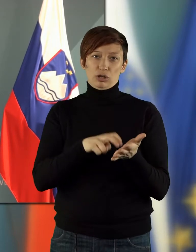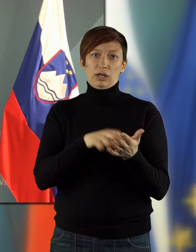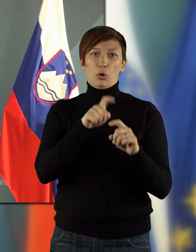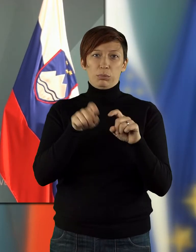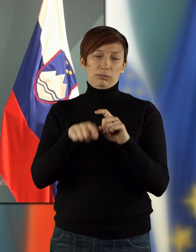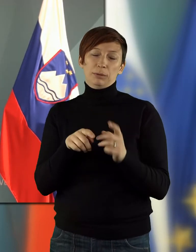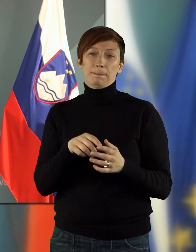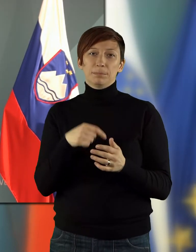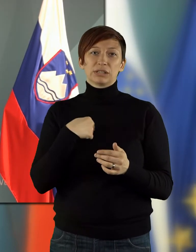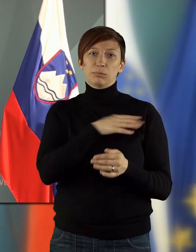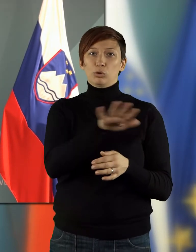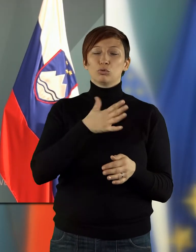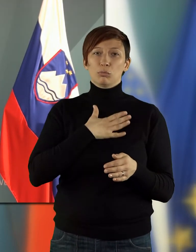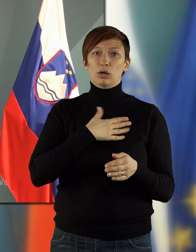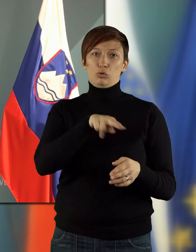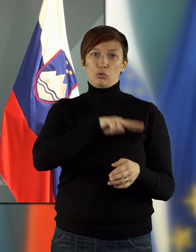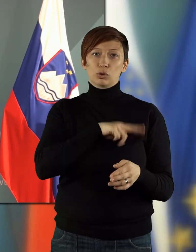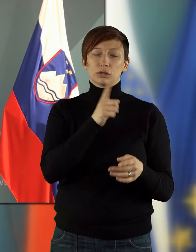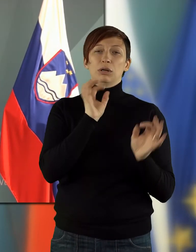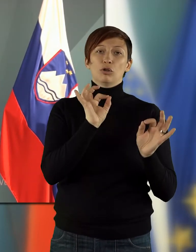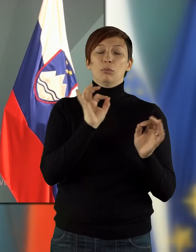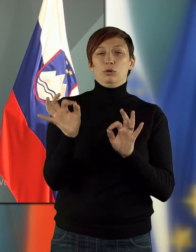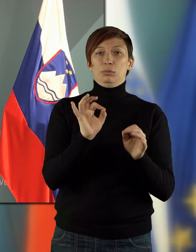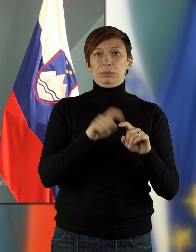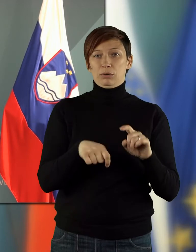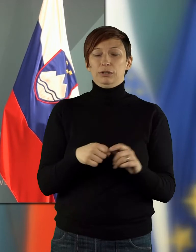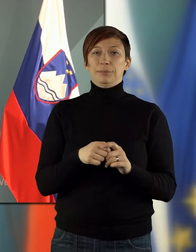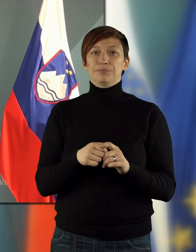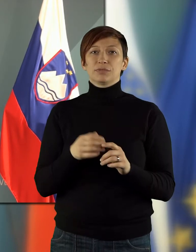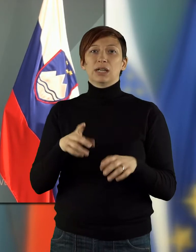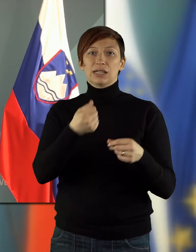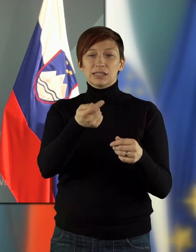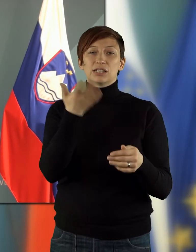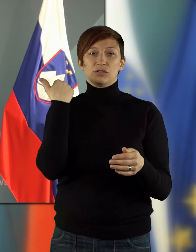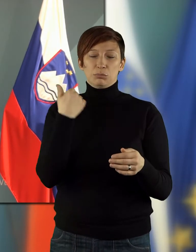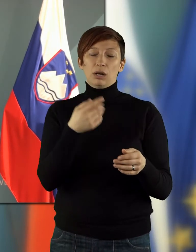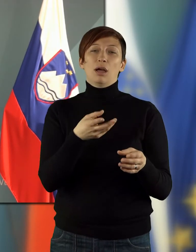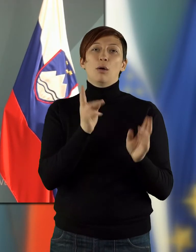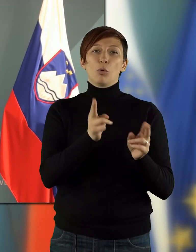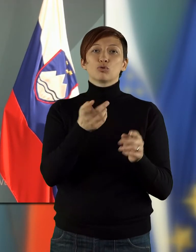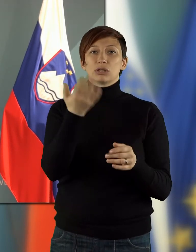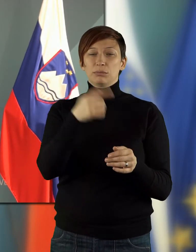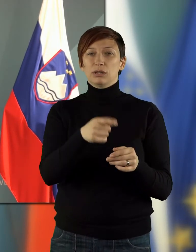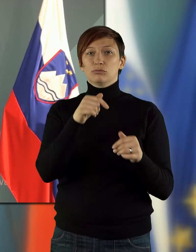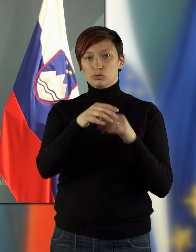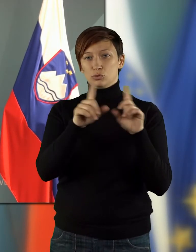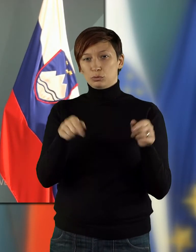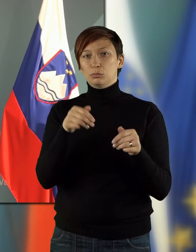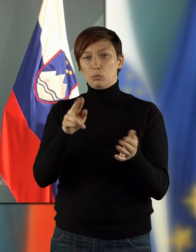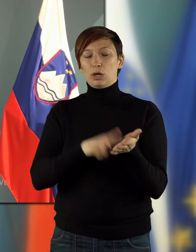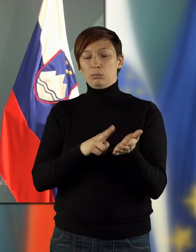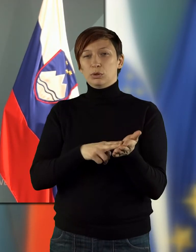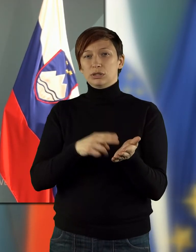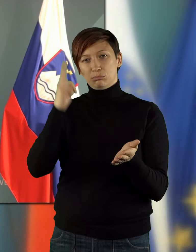odlični. Še ne. Ampak zagotovo sredstva so bila namenjena, možnost je bila in v sklopu tega